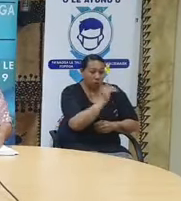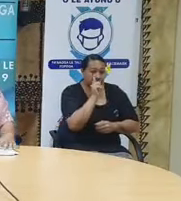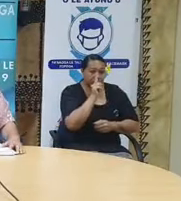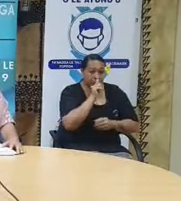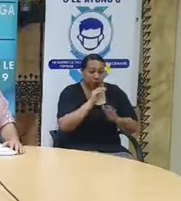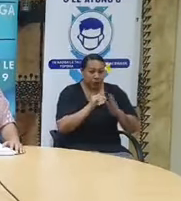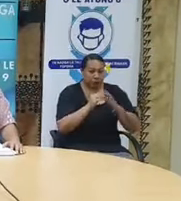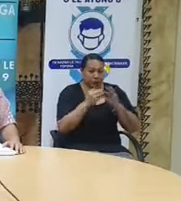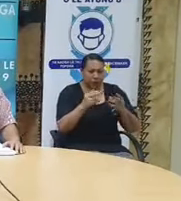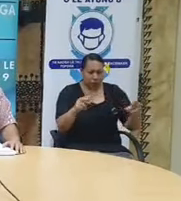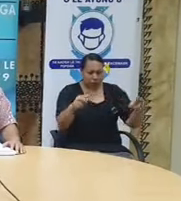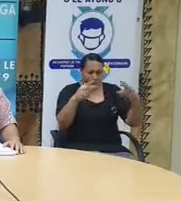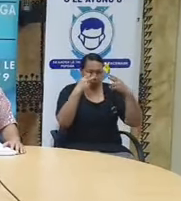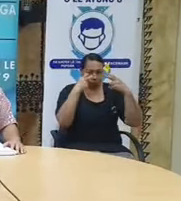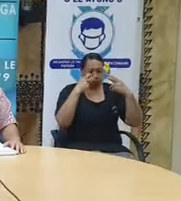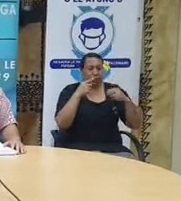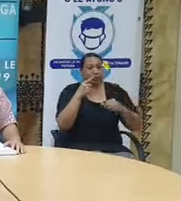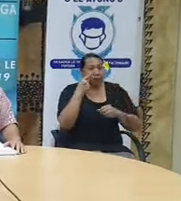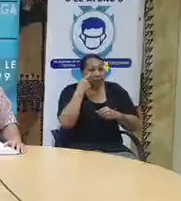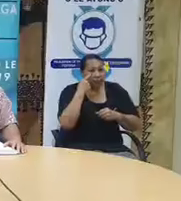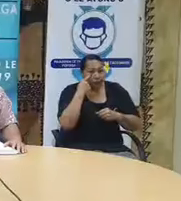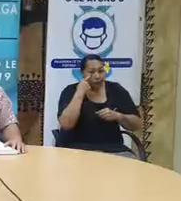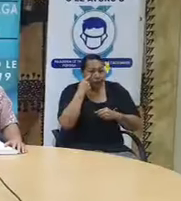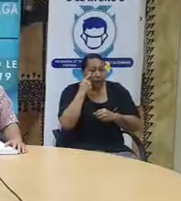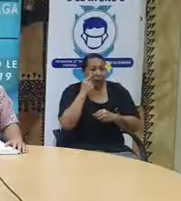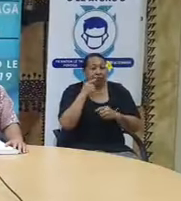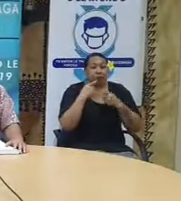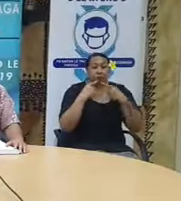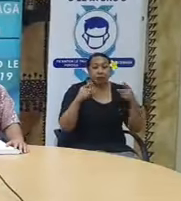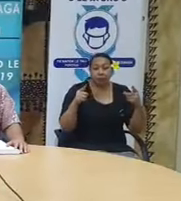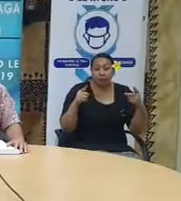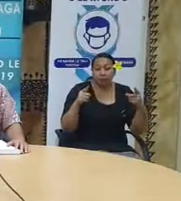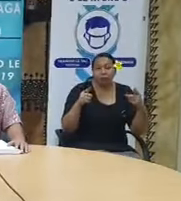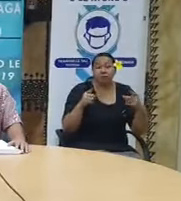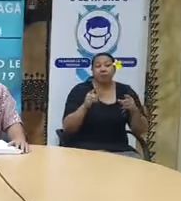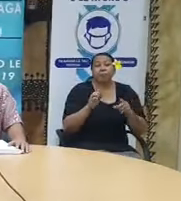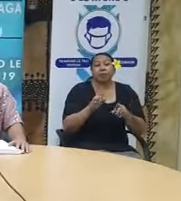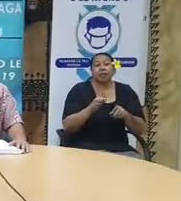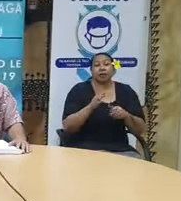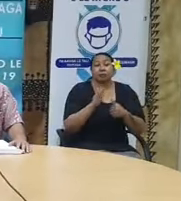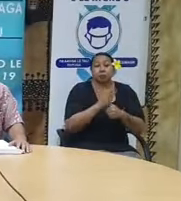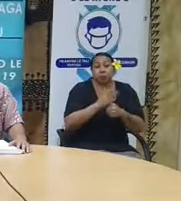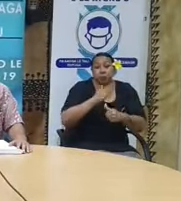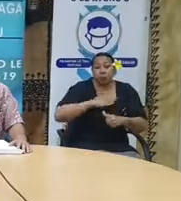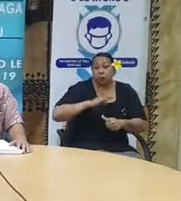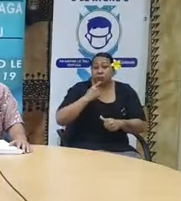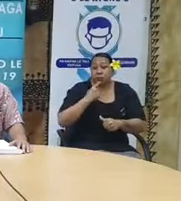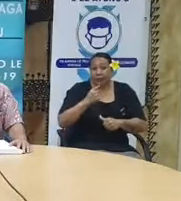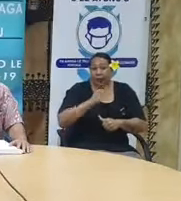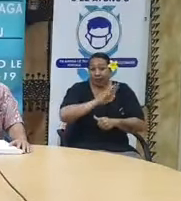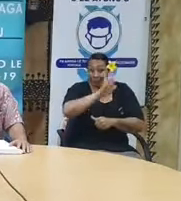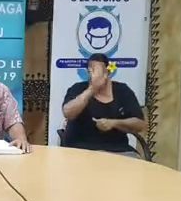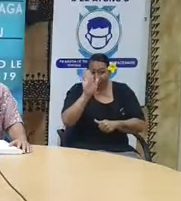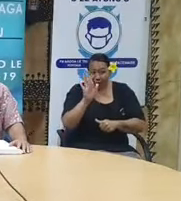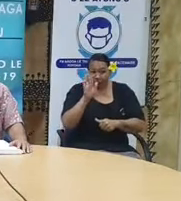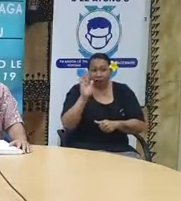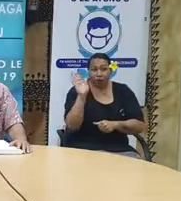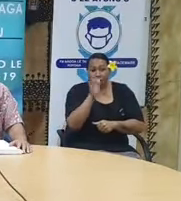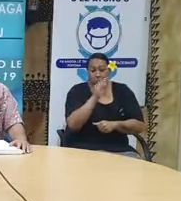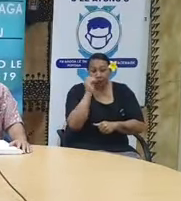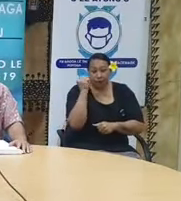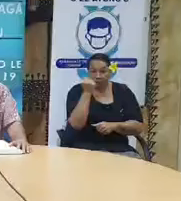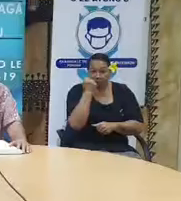lo. Ya fa talo fa tu fo i Samoa o lo o whaafunga mai e tunu e mamao. Wha maa loa le